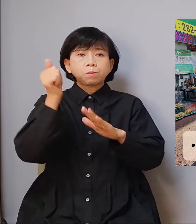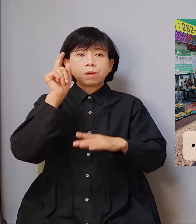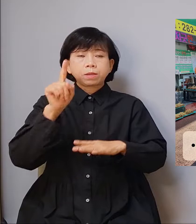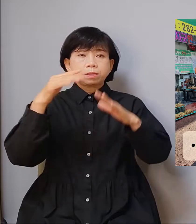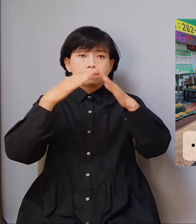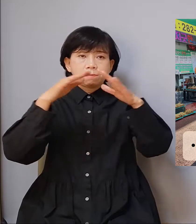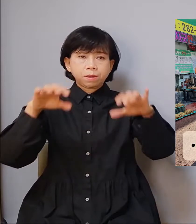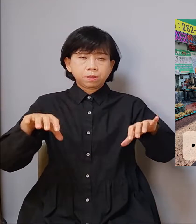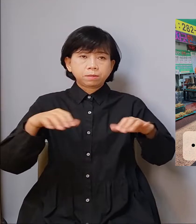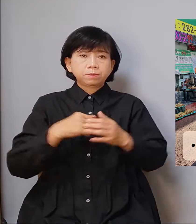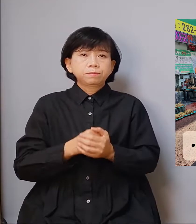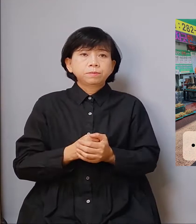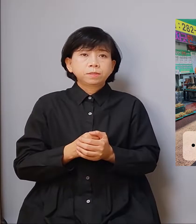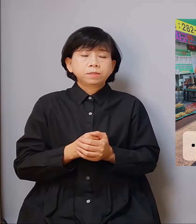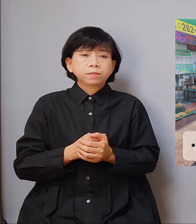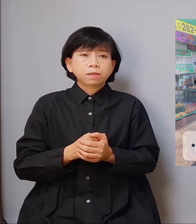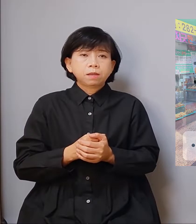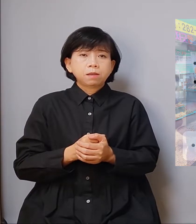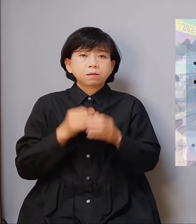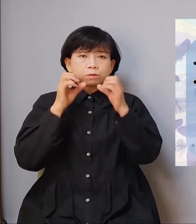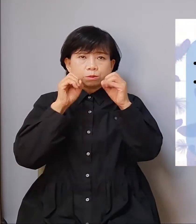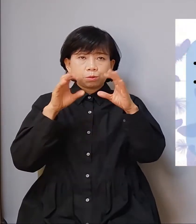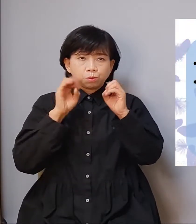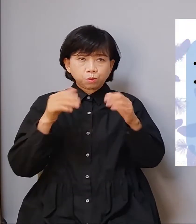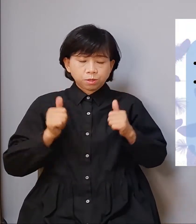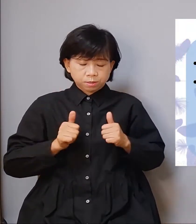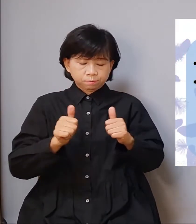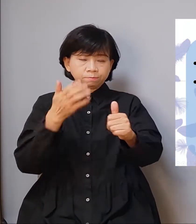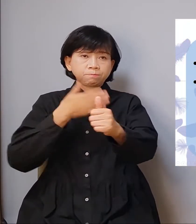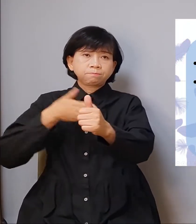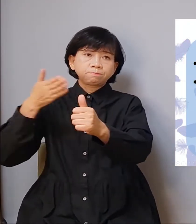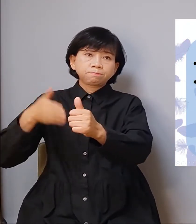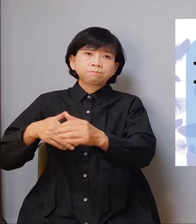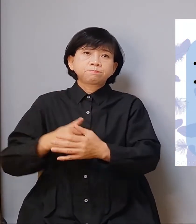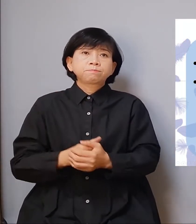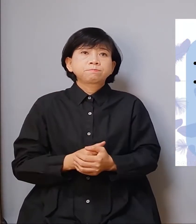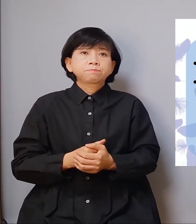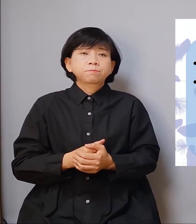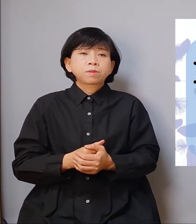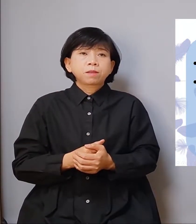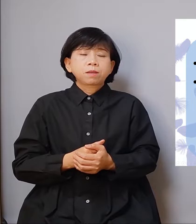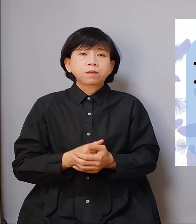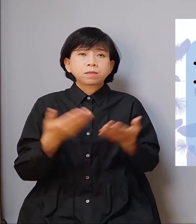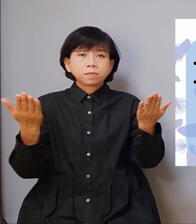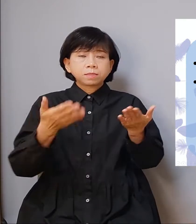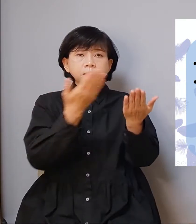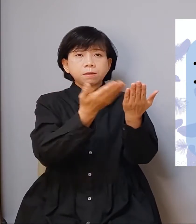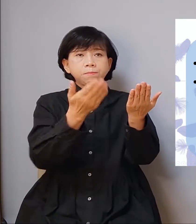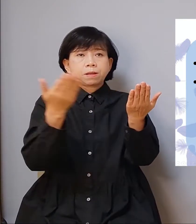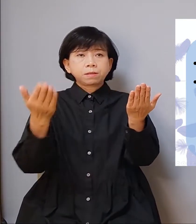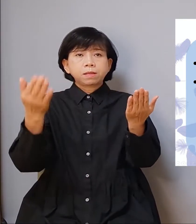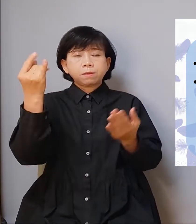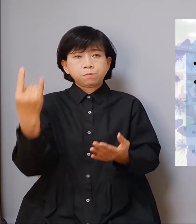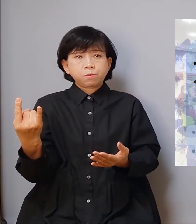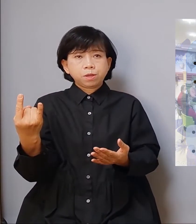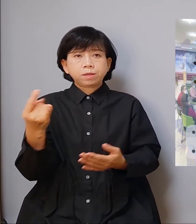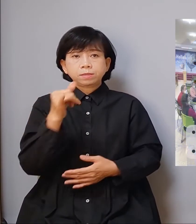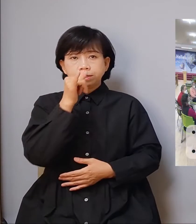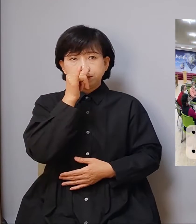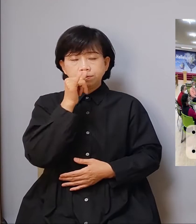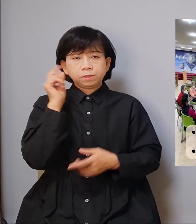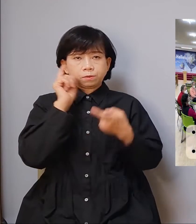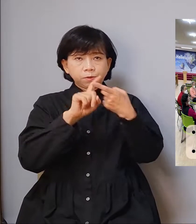마을별로 지역에서 전도에 힘써주시길 바랍니다. 오늘까지 로비에서 사역박람회가 있습니다. 관심과 참여